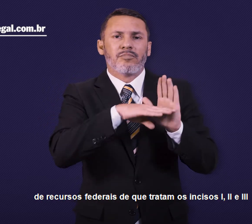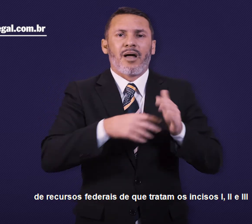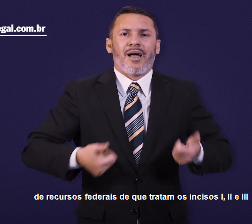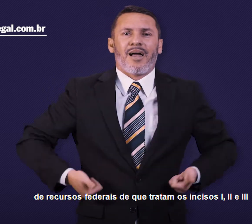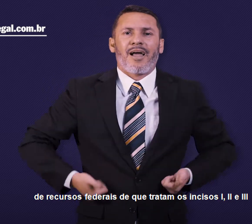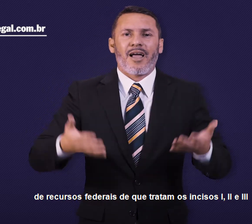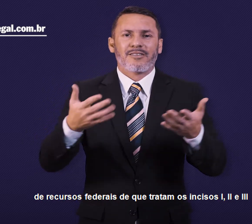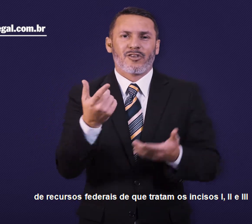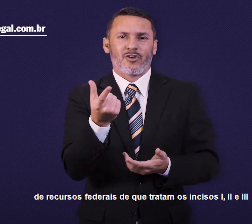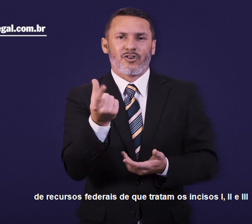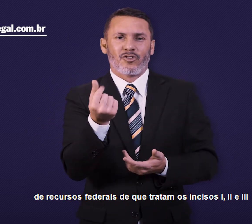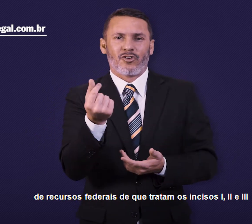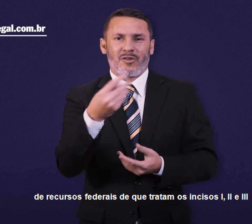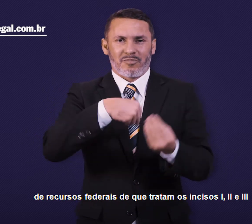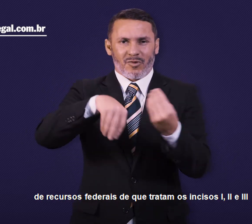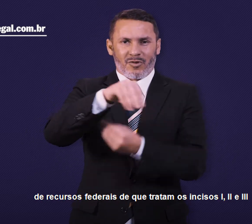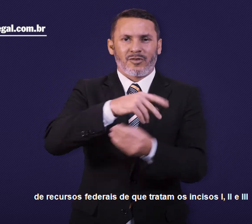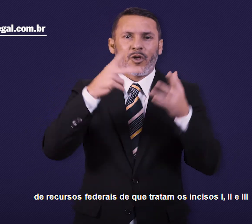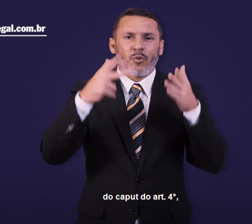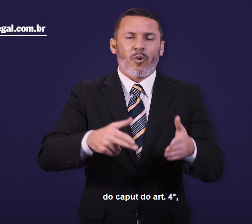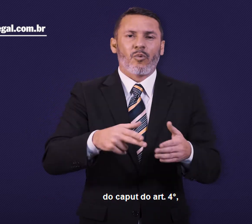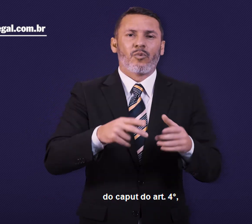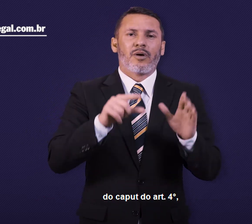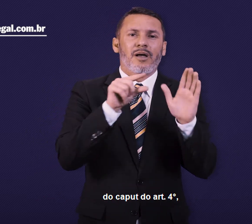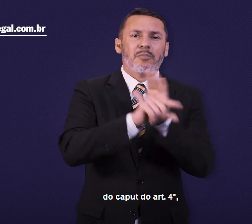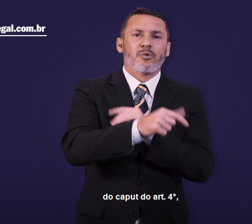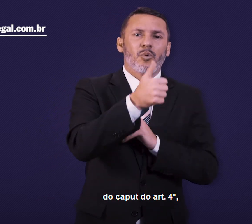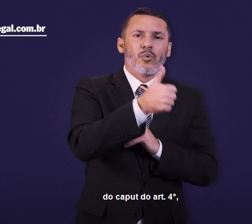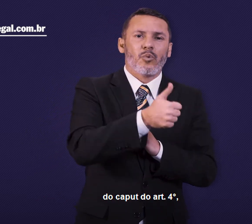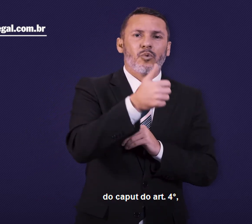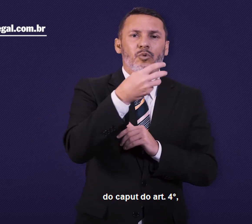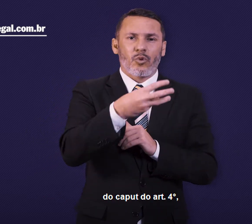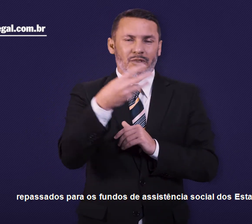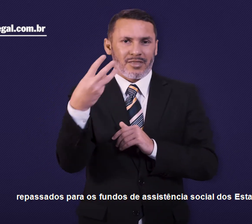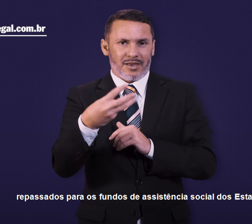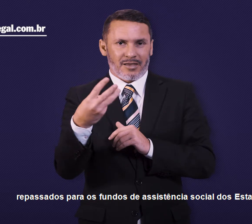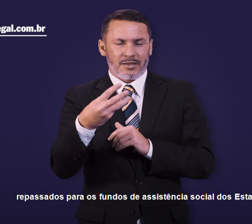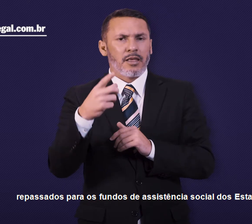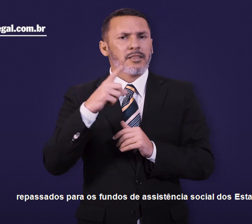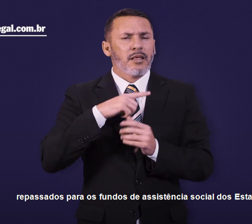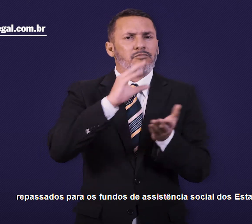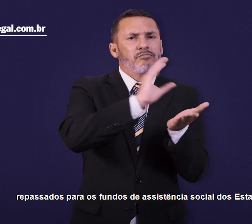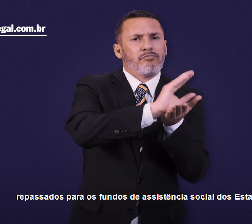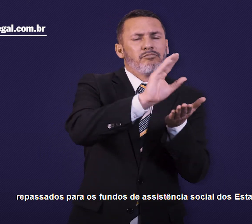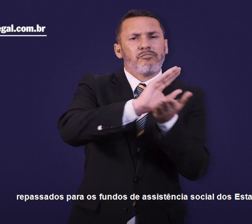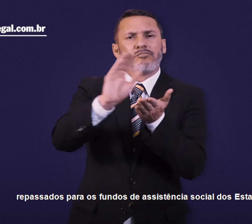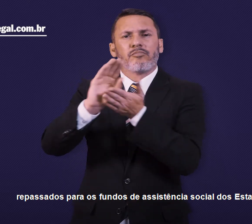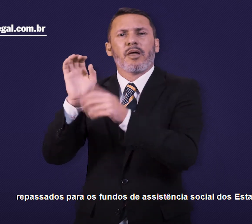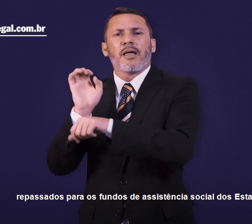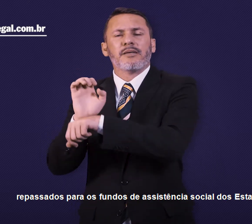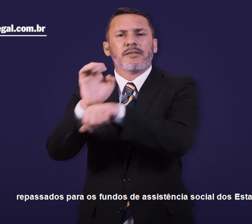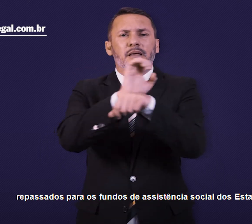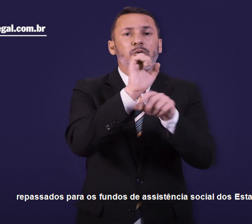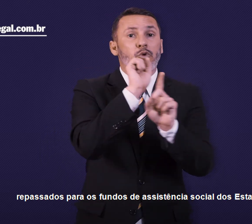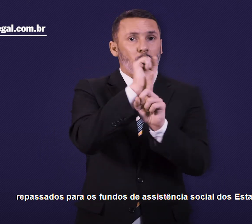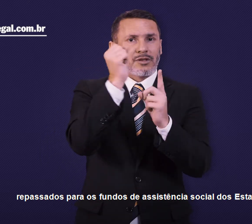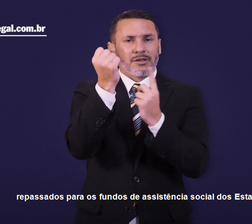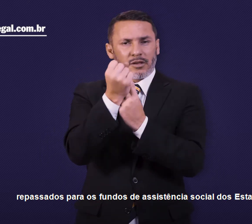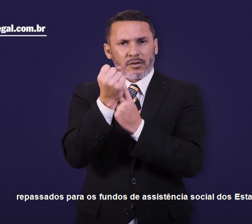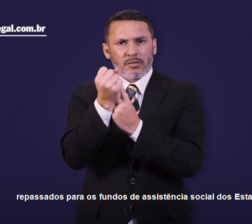incisos 1, 2 e 3 do caput do artigo 4º, repassados para os fundos de assistência social dos